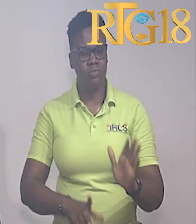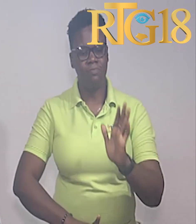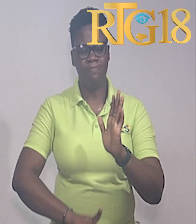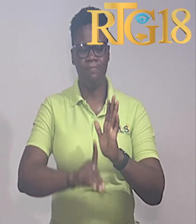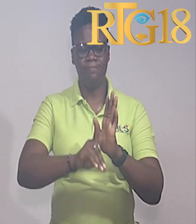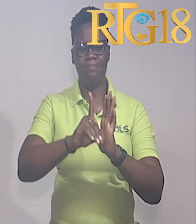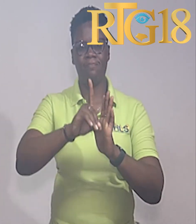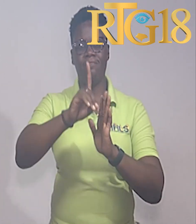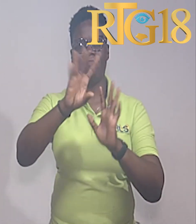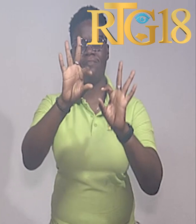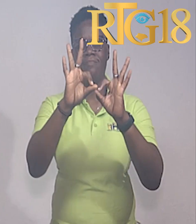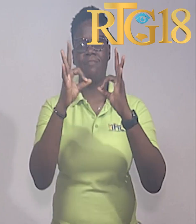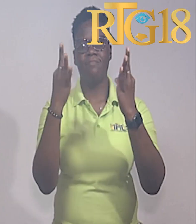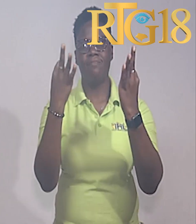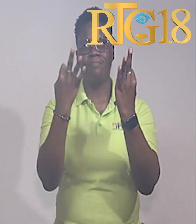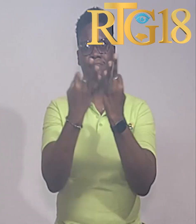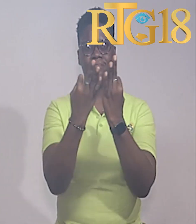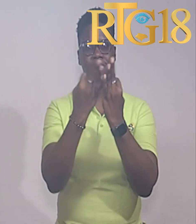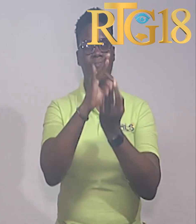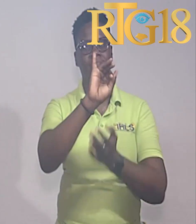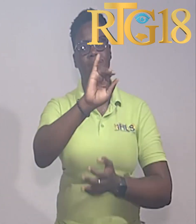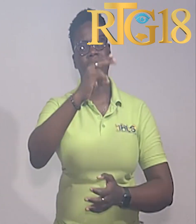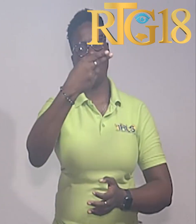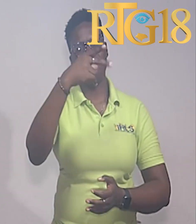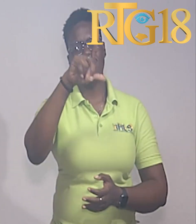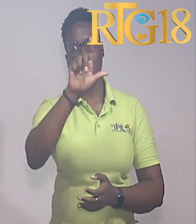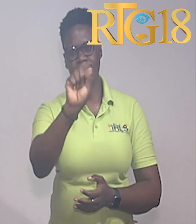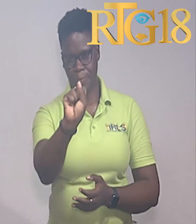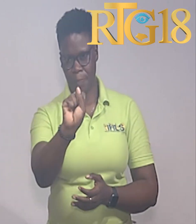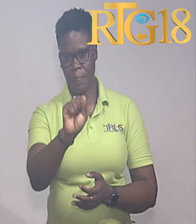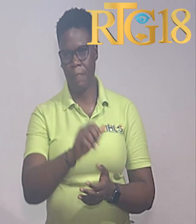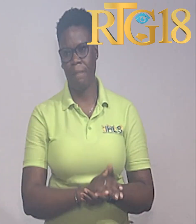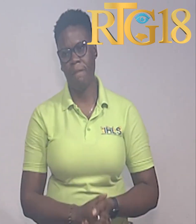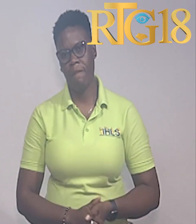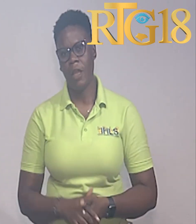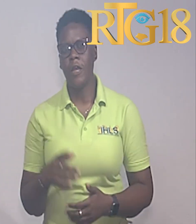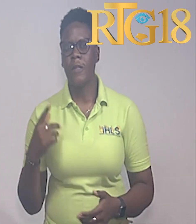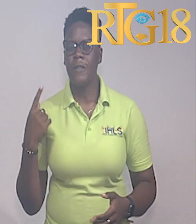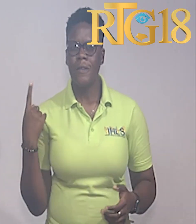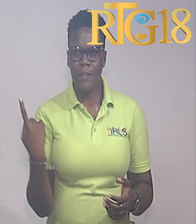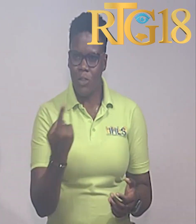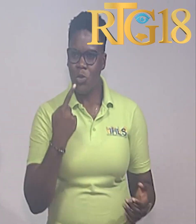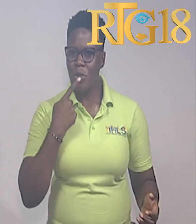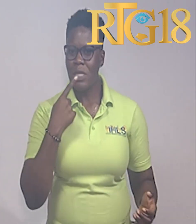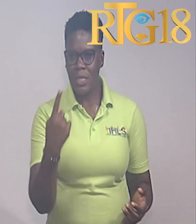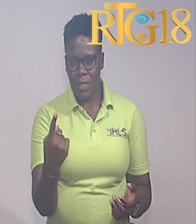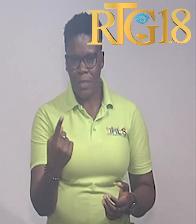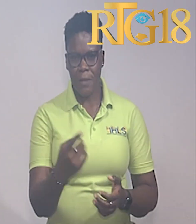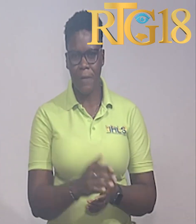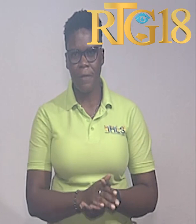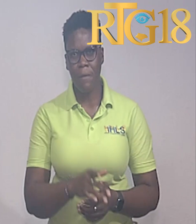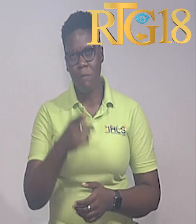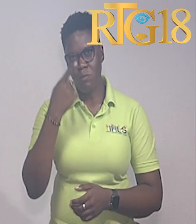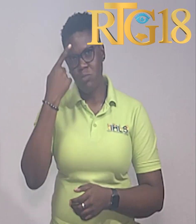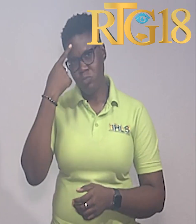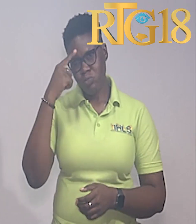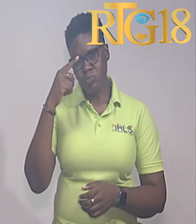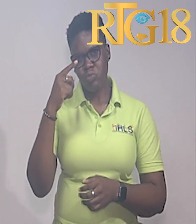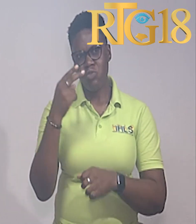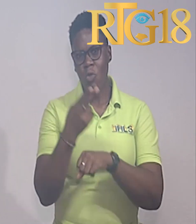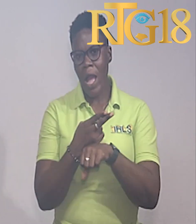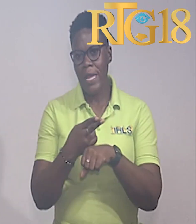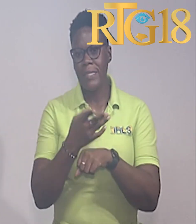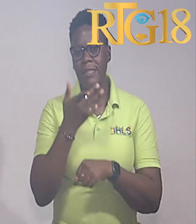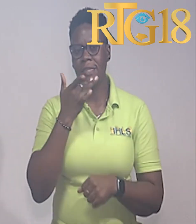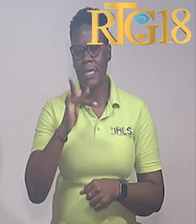la famille de l'IHLS. Donc, on nous toujours dit, pour Haïti gagner une chance,